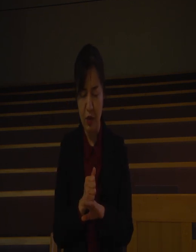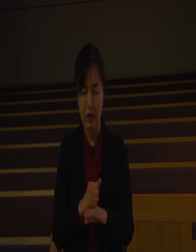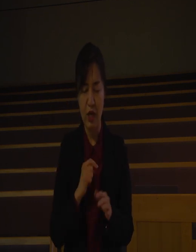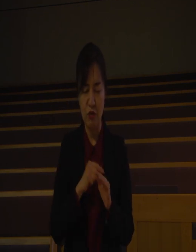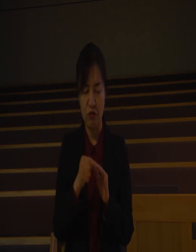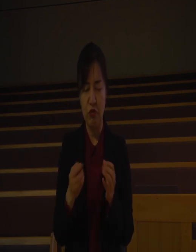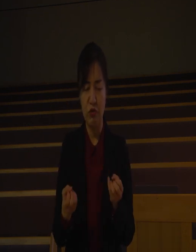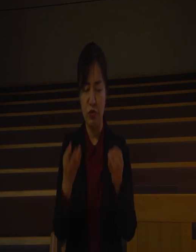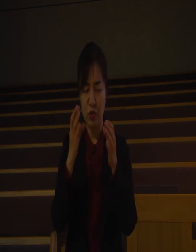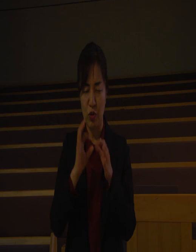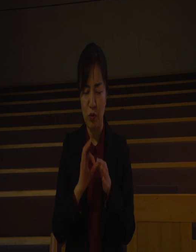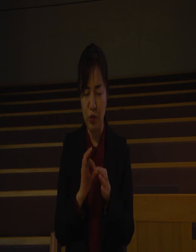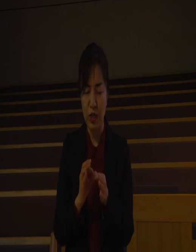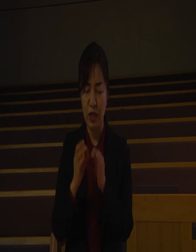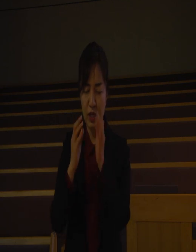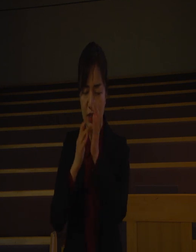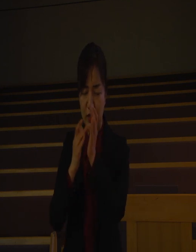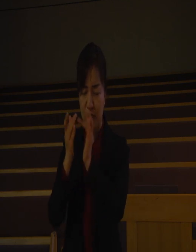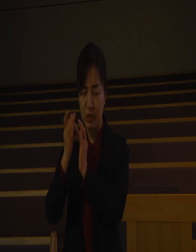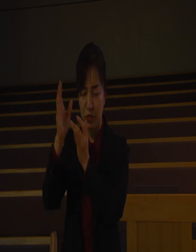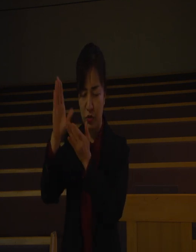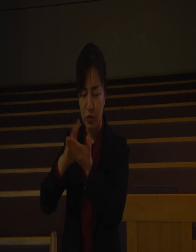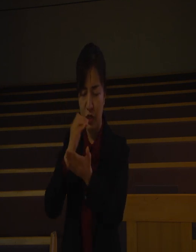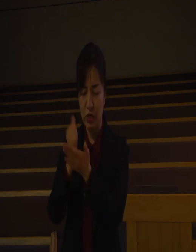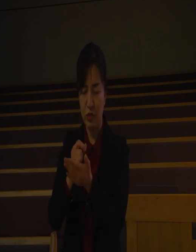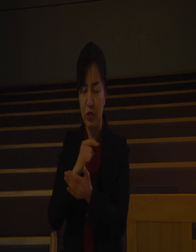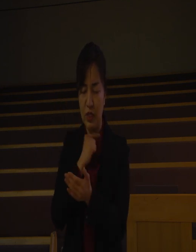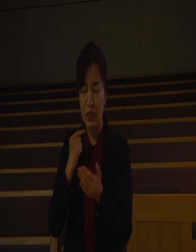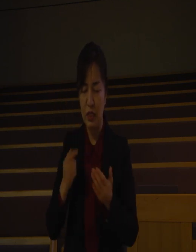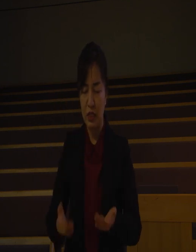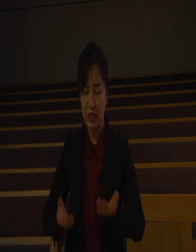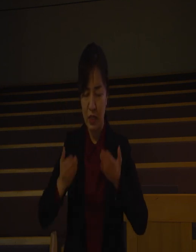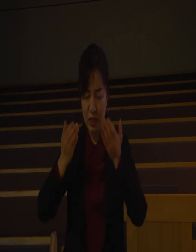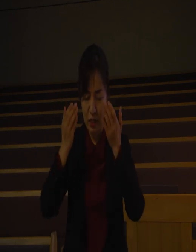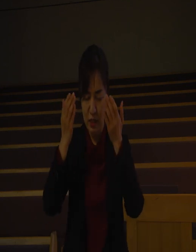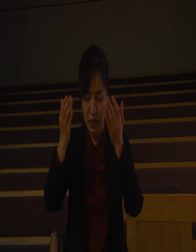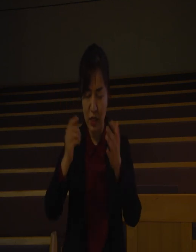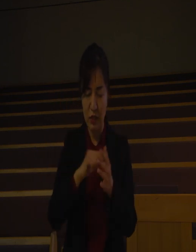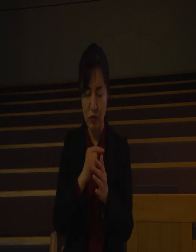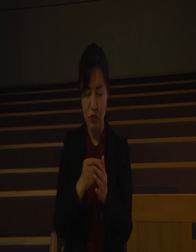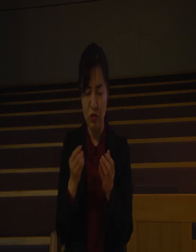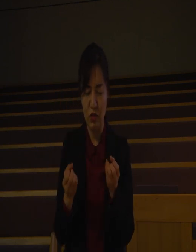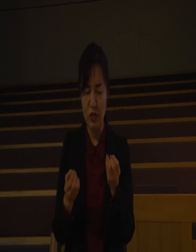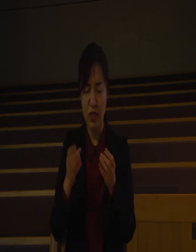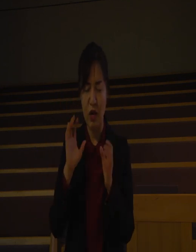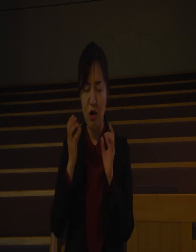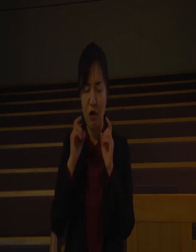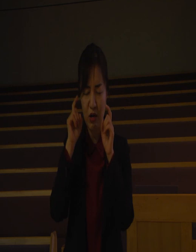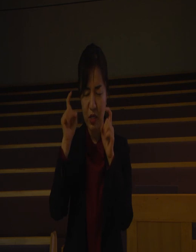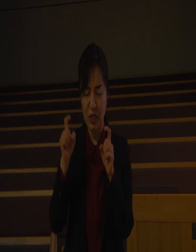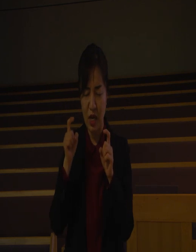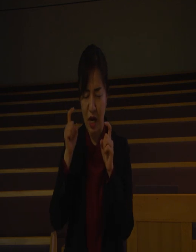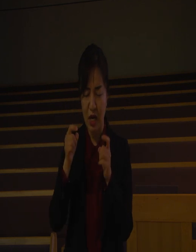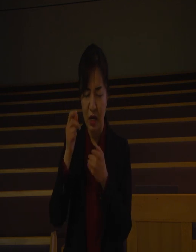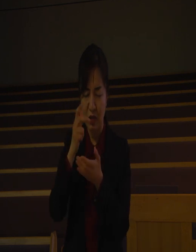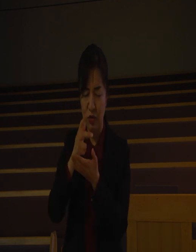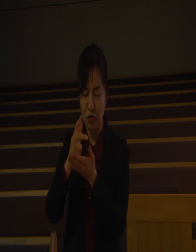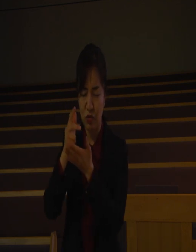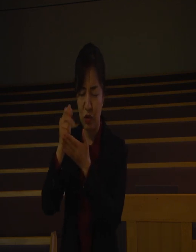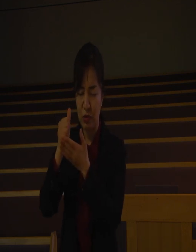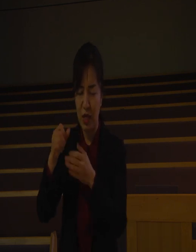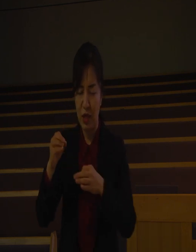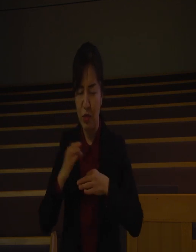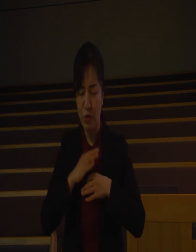유월절을 통하여 예수 그리스도의 희생과 유월절의 어림없이 되시는 그 주님의